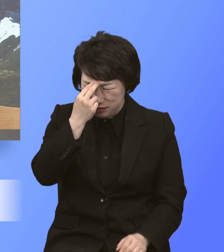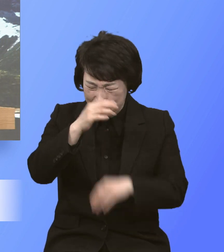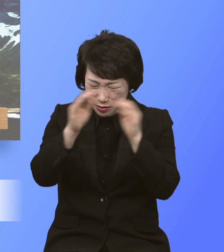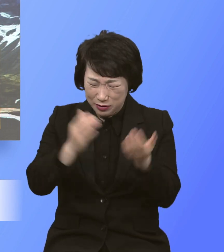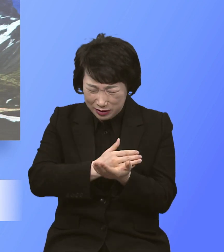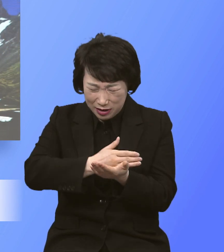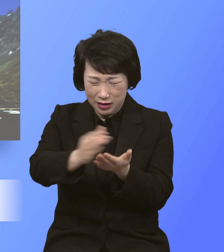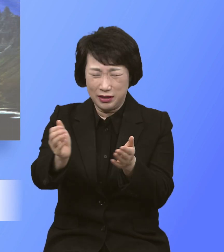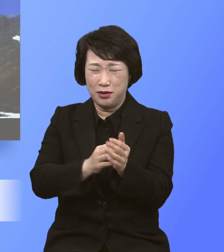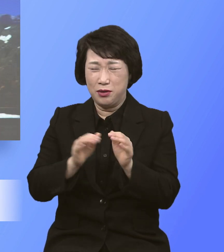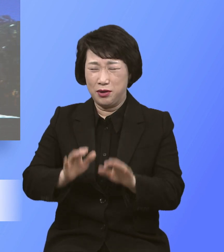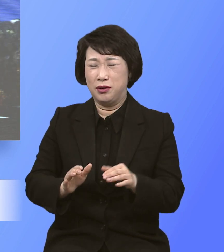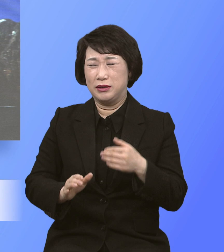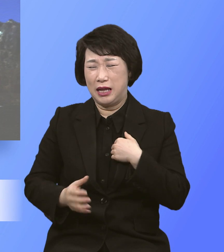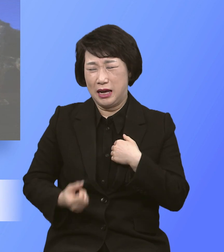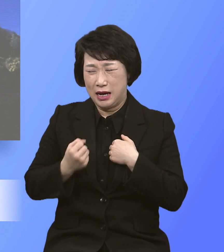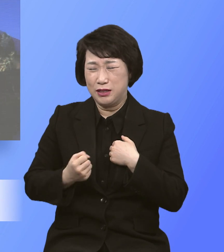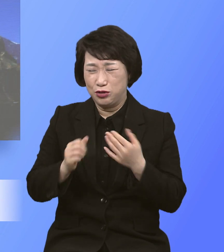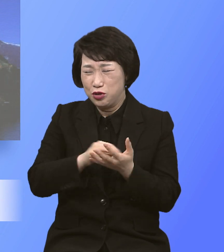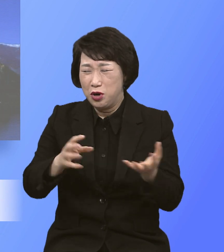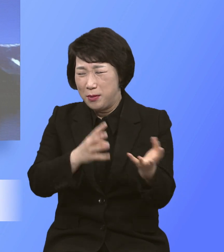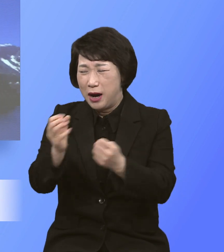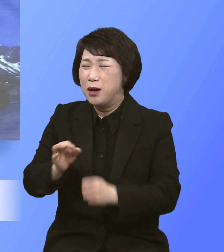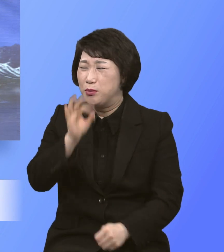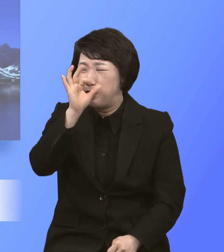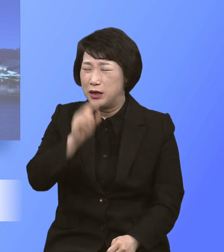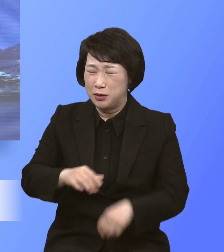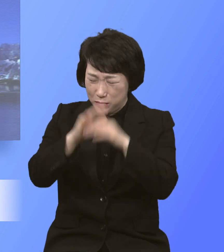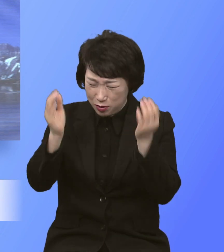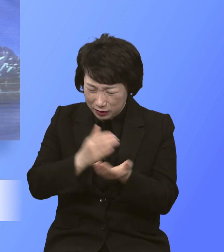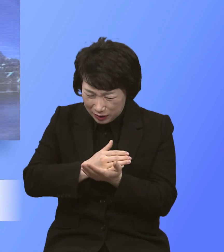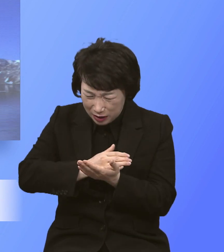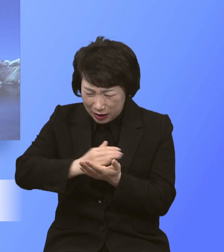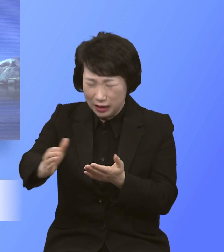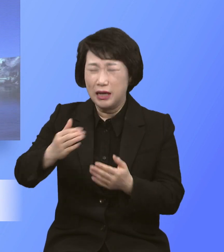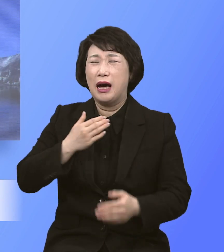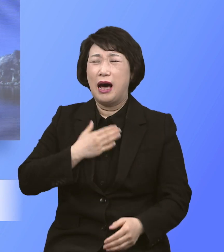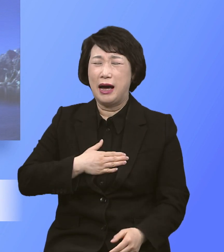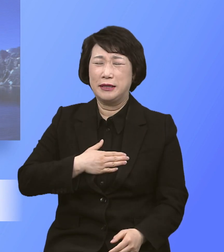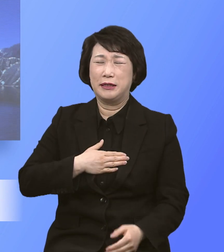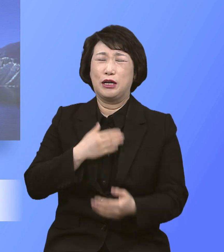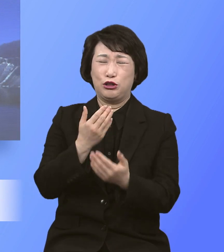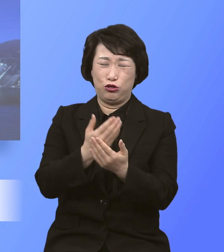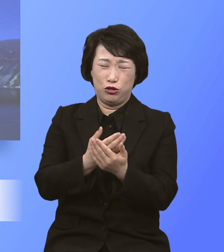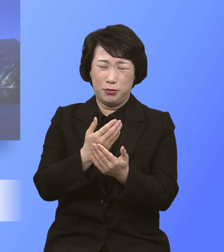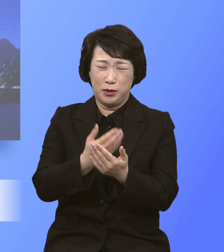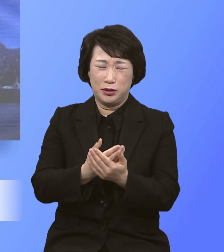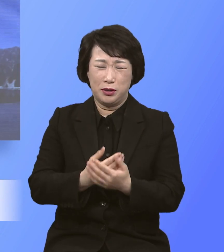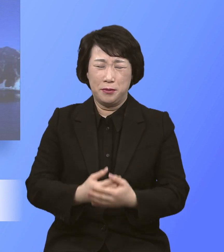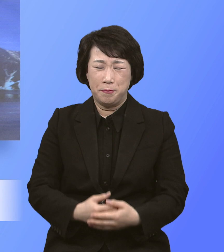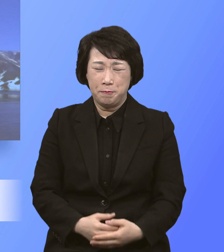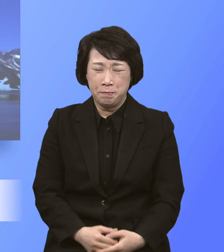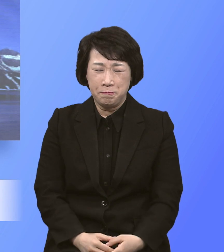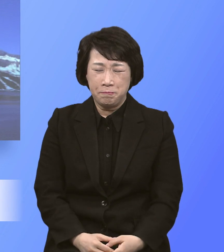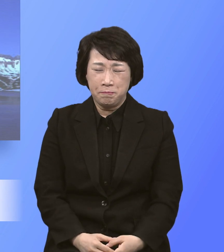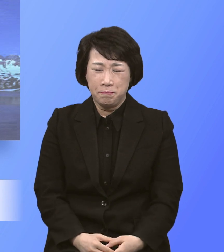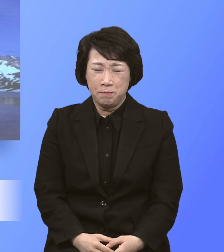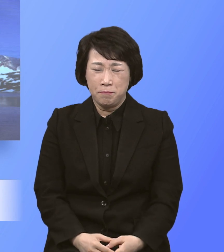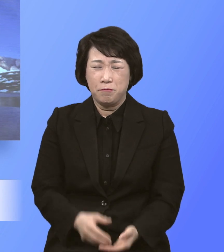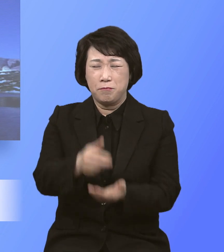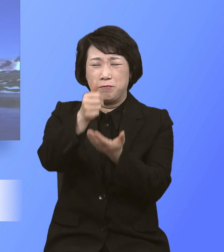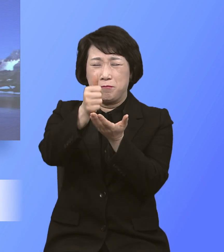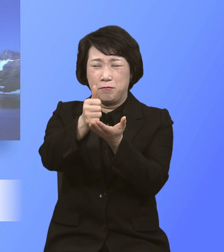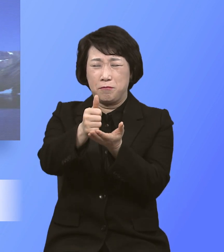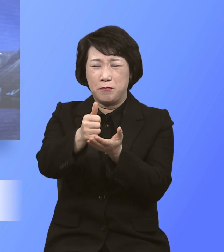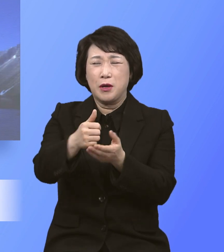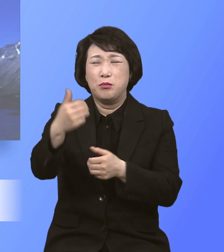걱정도 떠나가고, 내가 가진 수많은 불가능도 떠나간다는 사실을 잊지 말게 하옵소서.